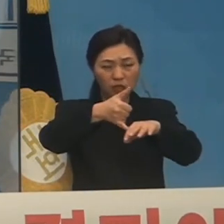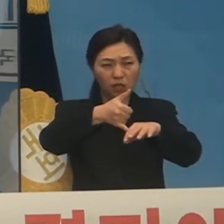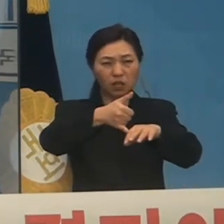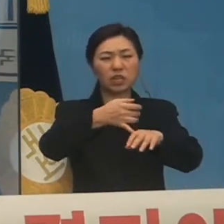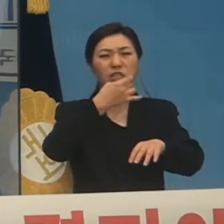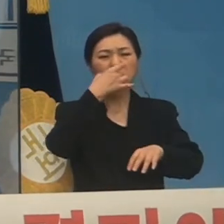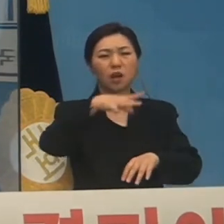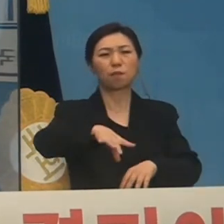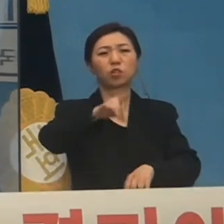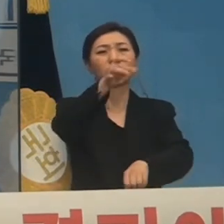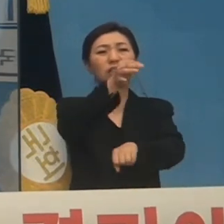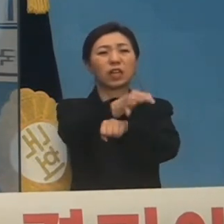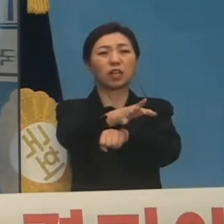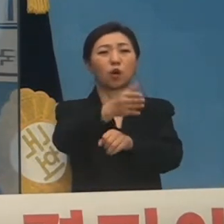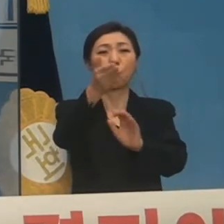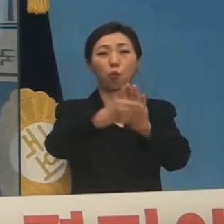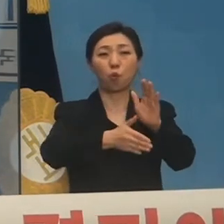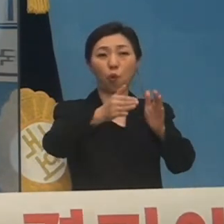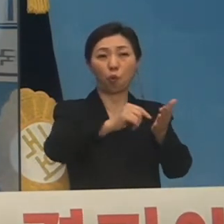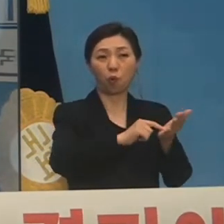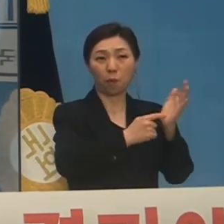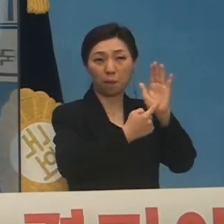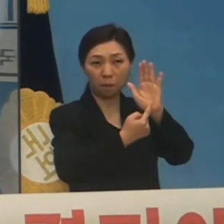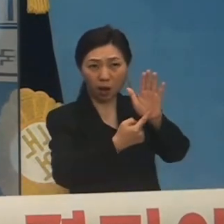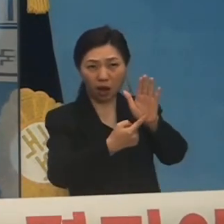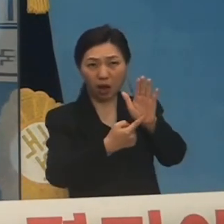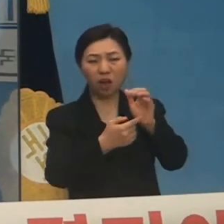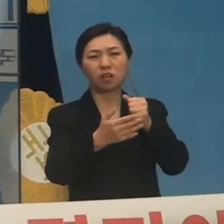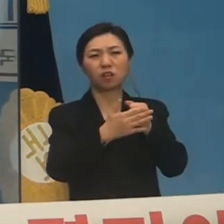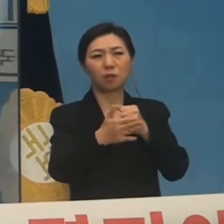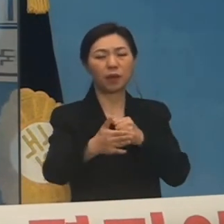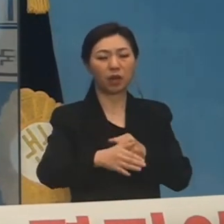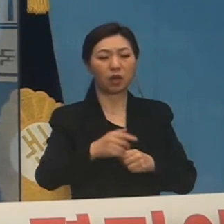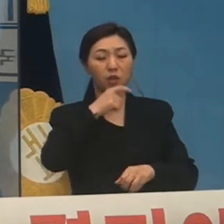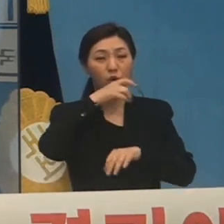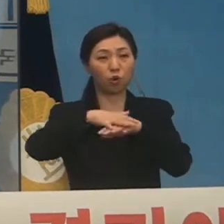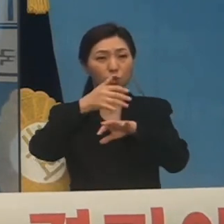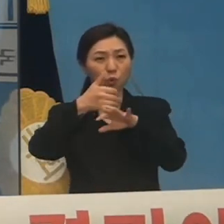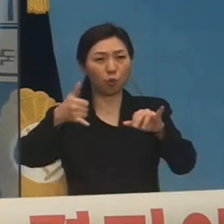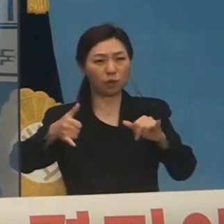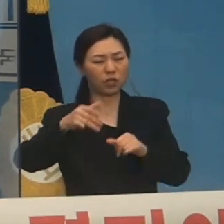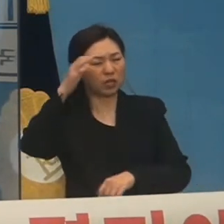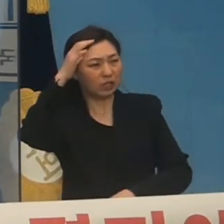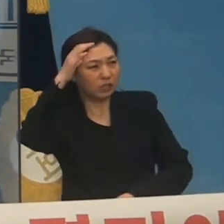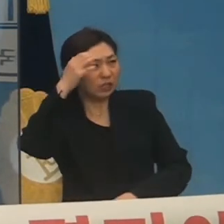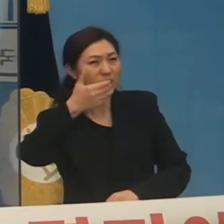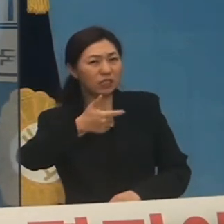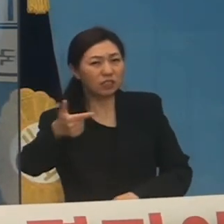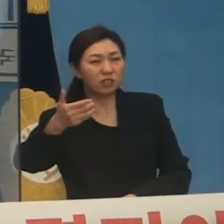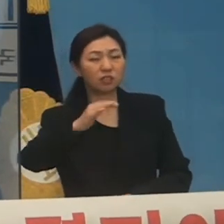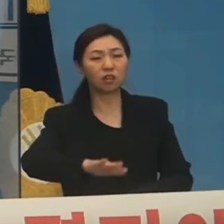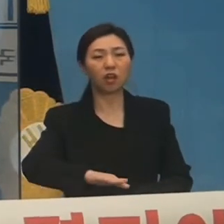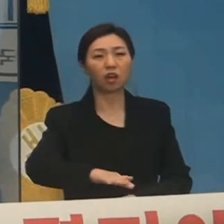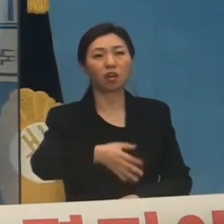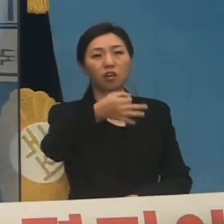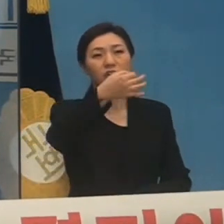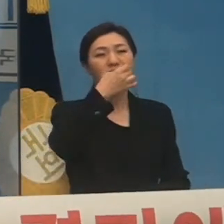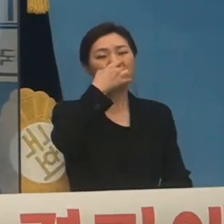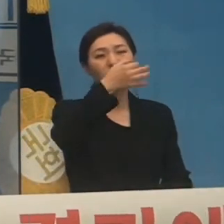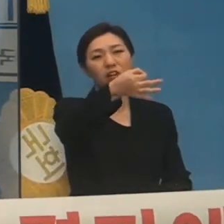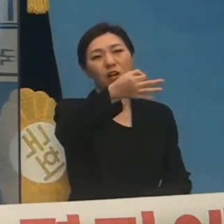우선순위한다며 농민농업인의 기대치를 올려놓고 낙찰 이적 가격을 낮추며